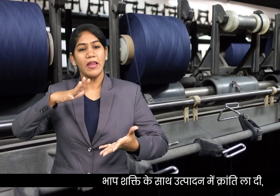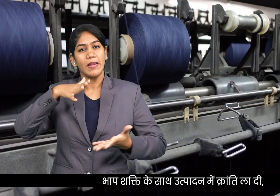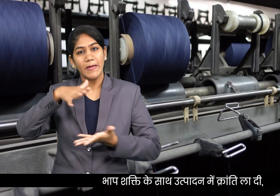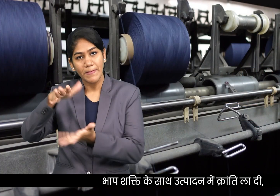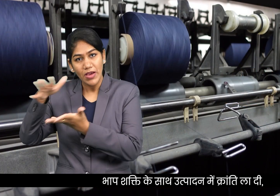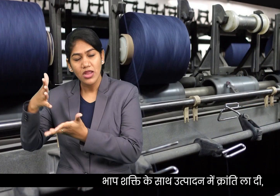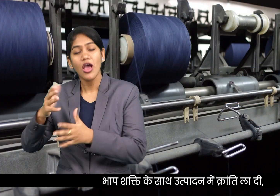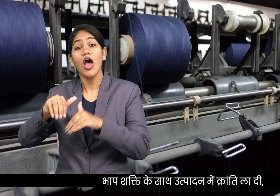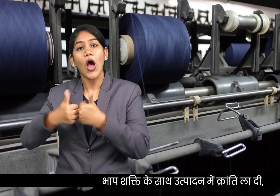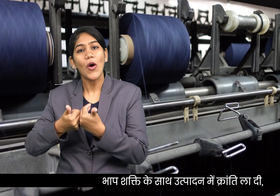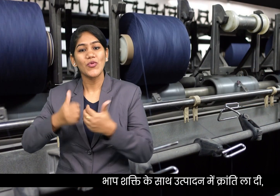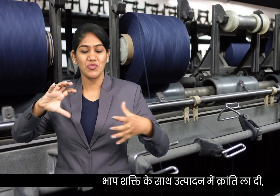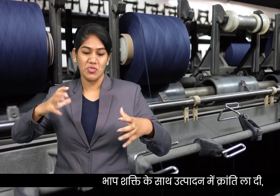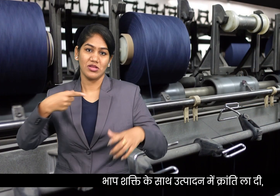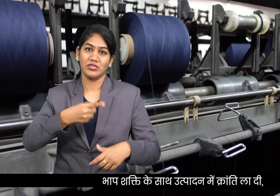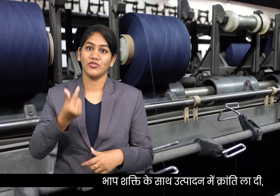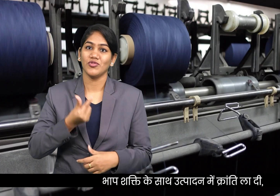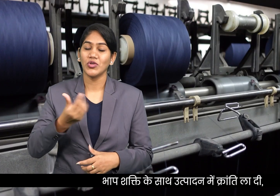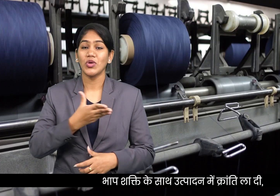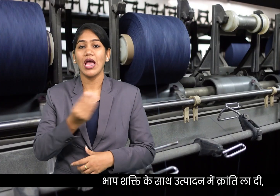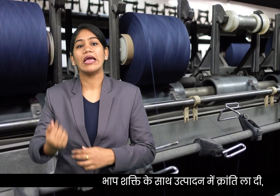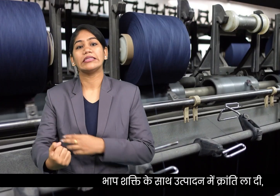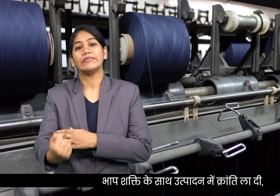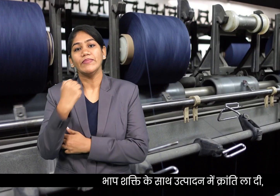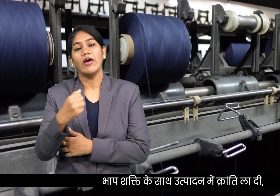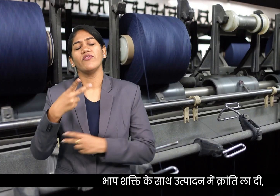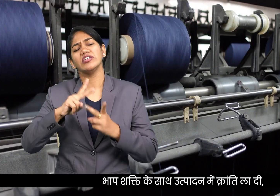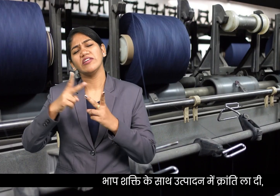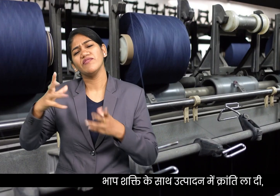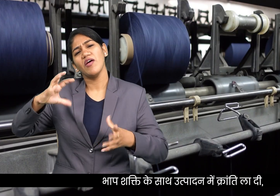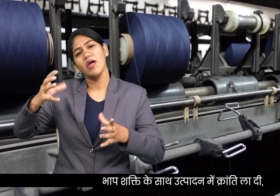साथ उत्पादन में क्रांति ला दी